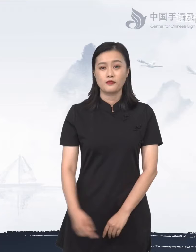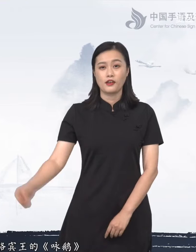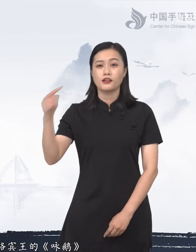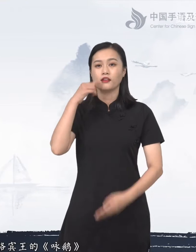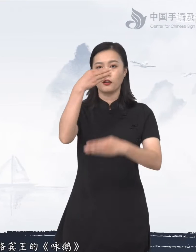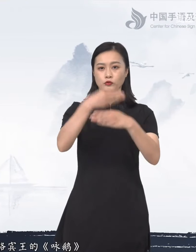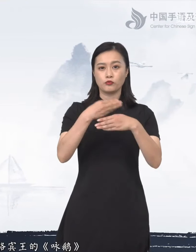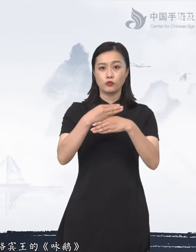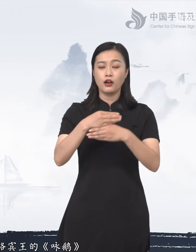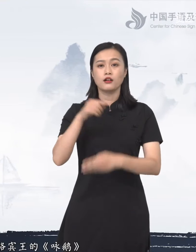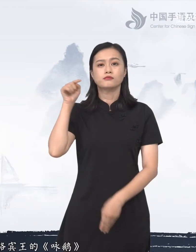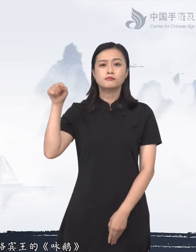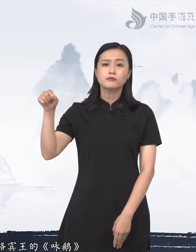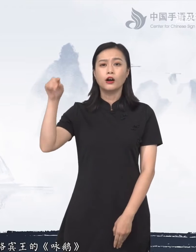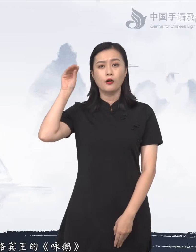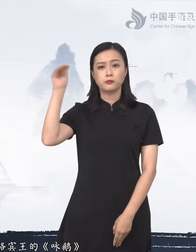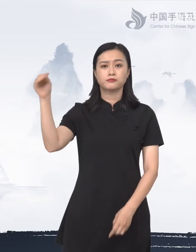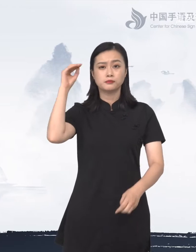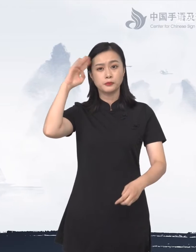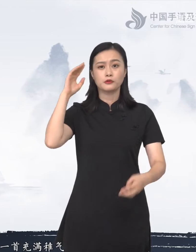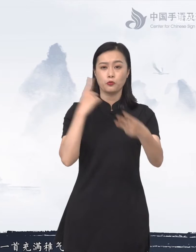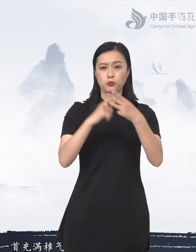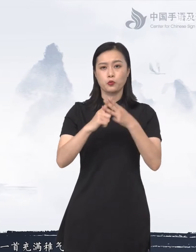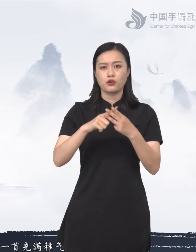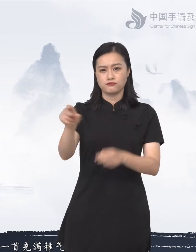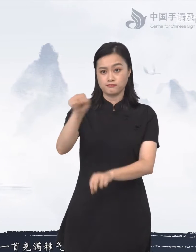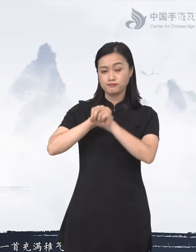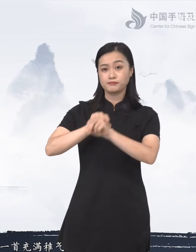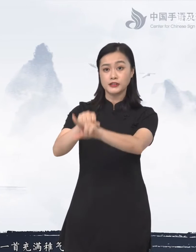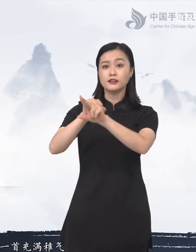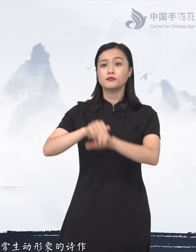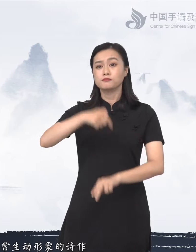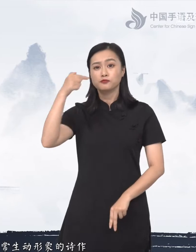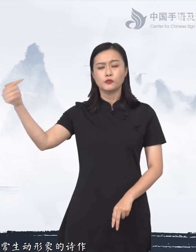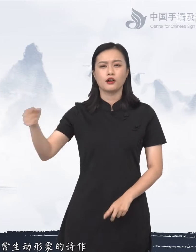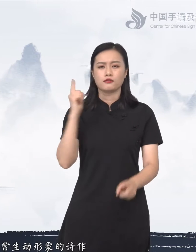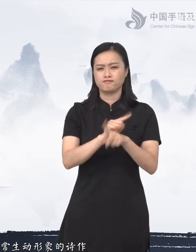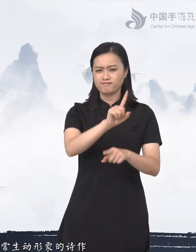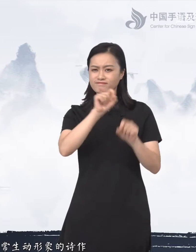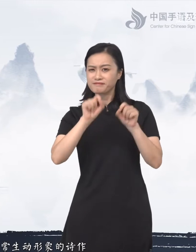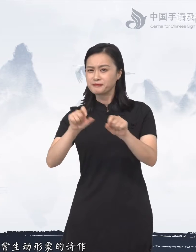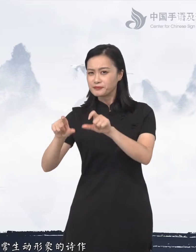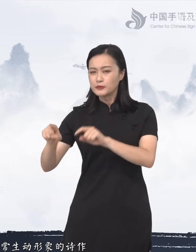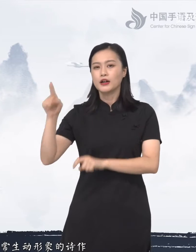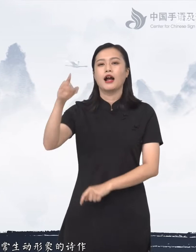唐代骆宾王的《咏鹅》是一首充满志气而又非常生动形象的诗